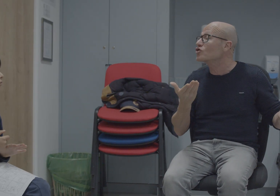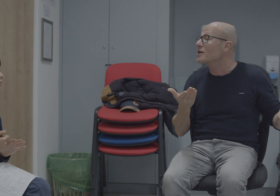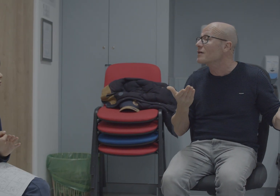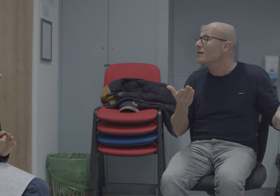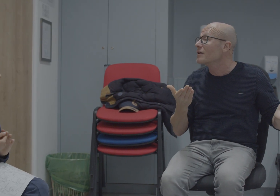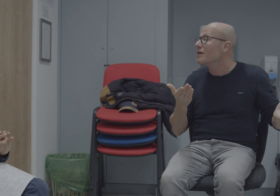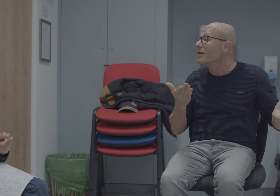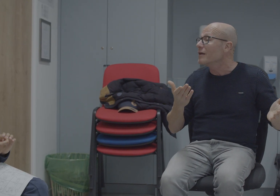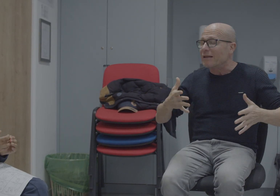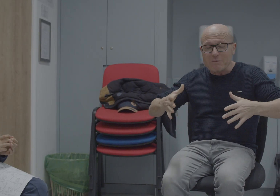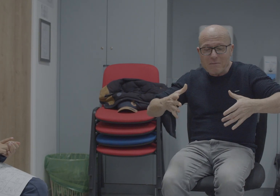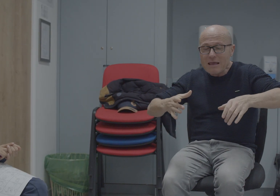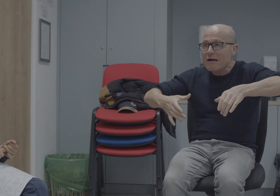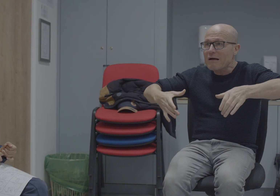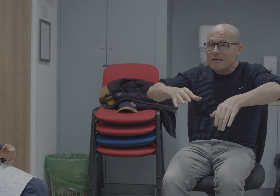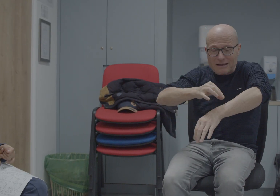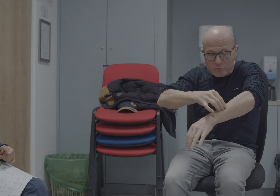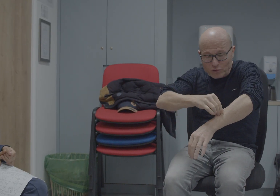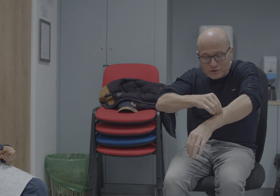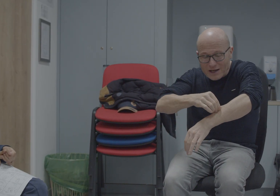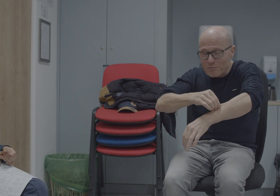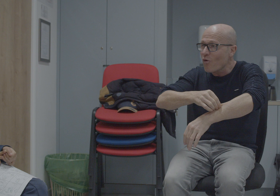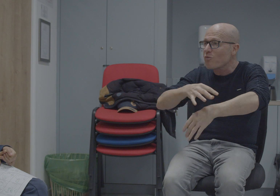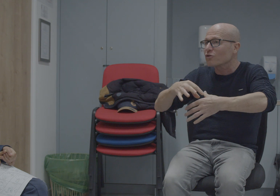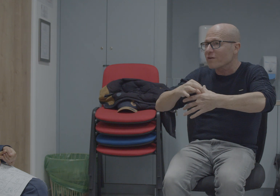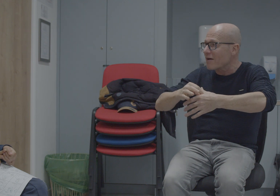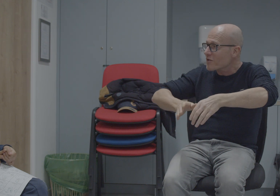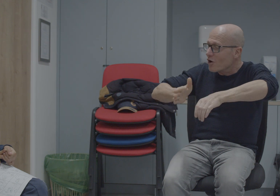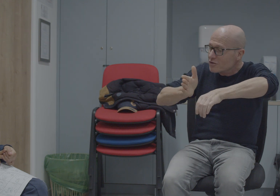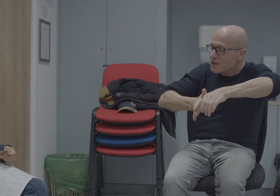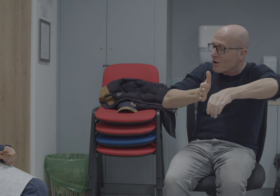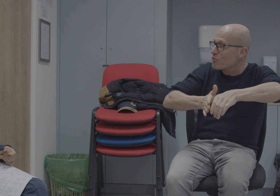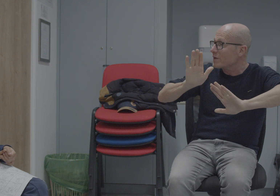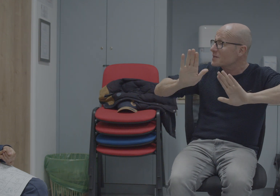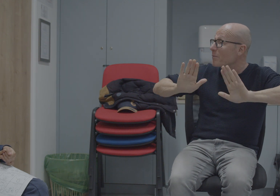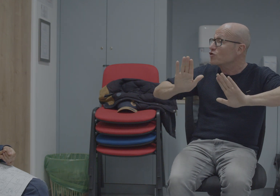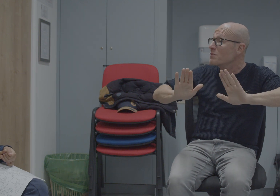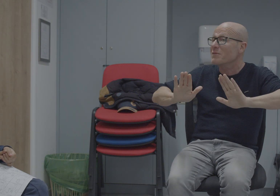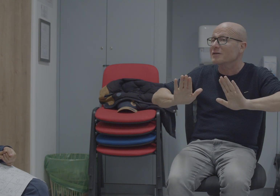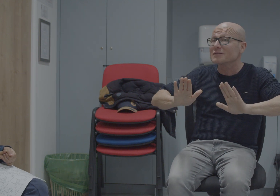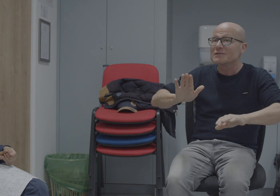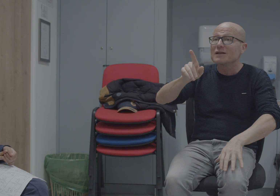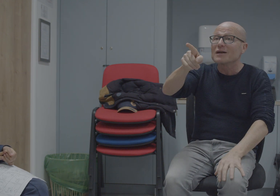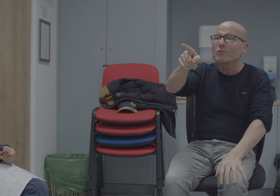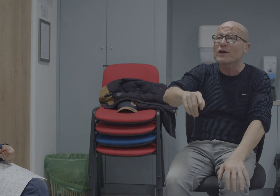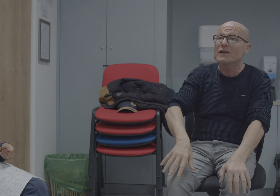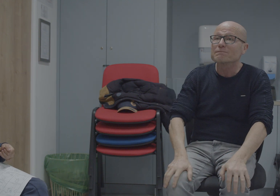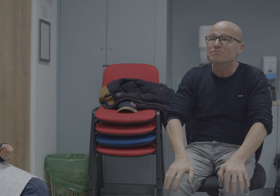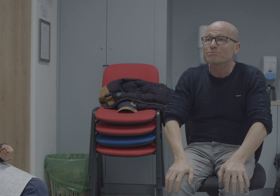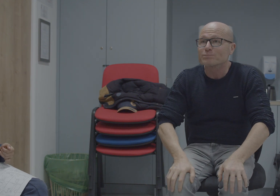lui, comme il arrivait un petit peu à oraliser, il pouvait transmettre au personnel hospitalier ce dont j'avais besoin